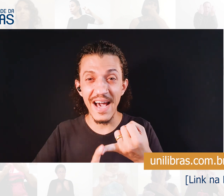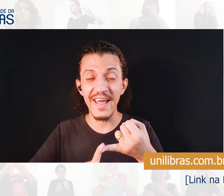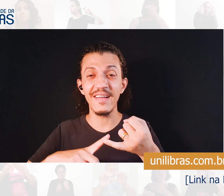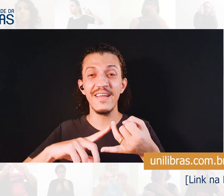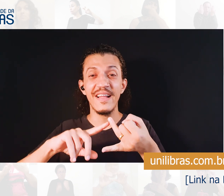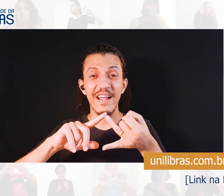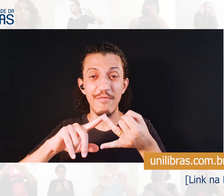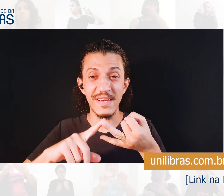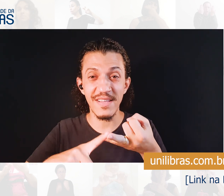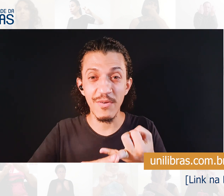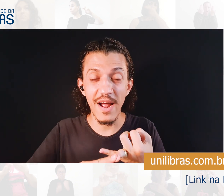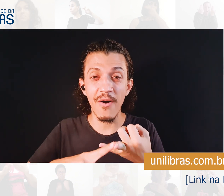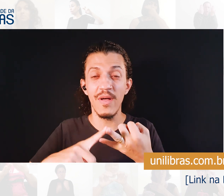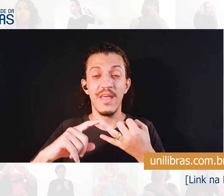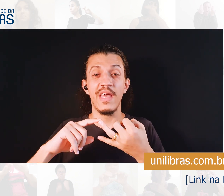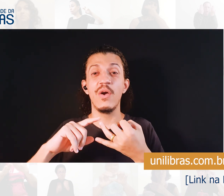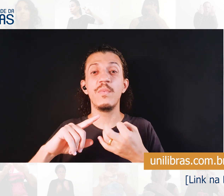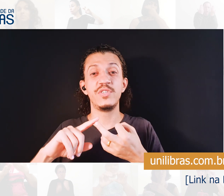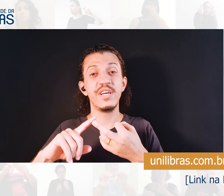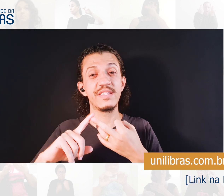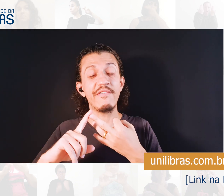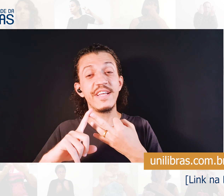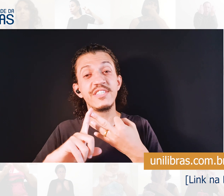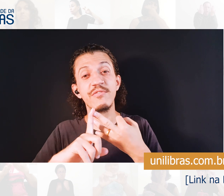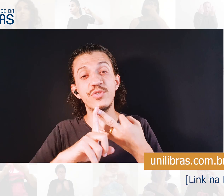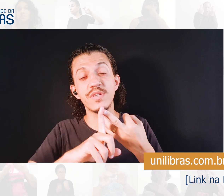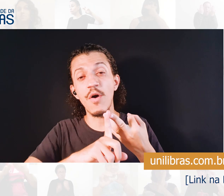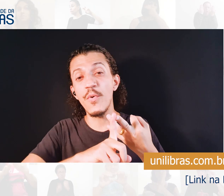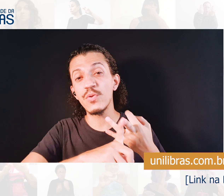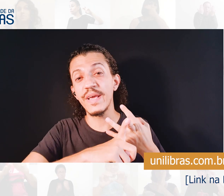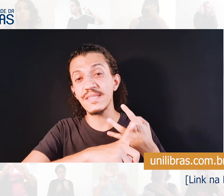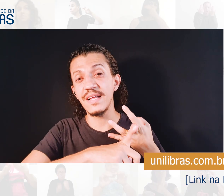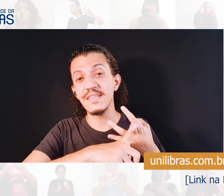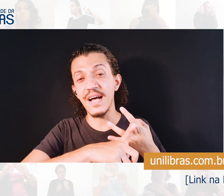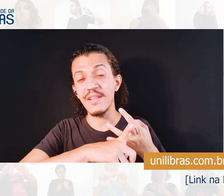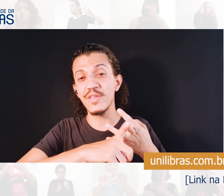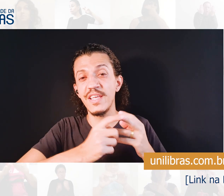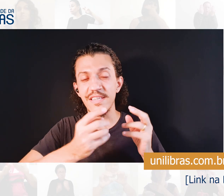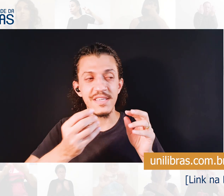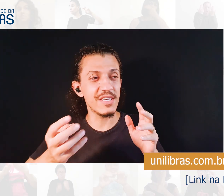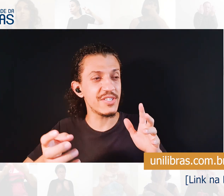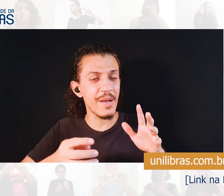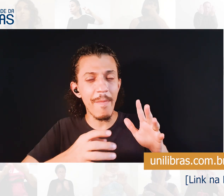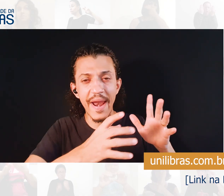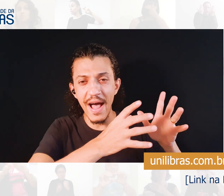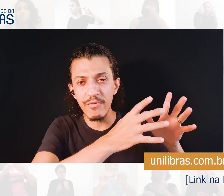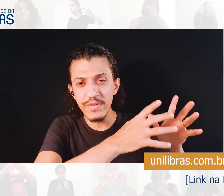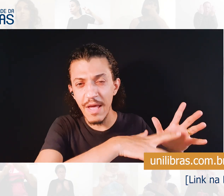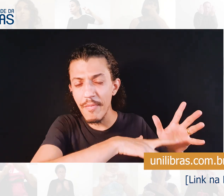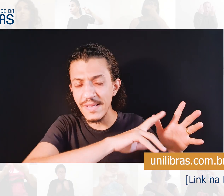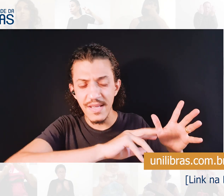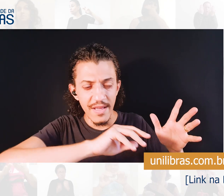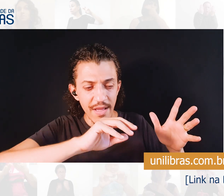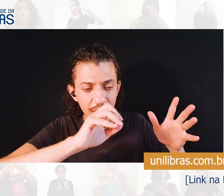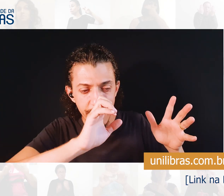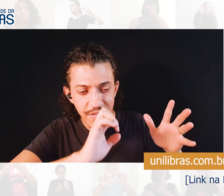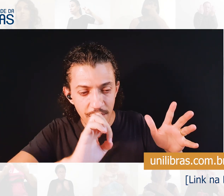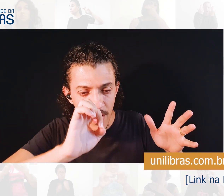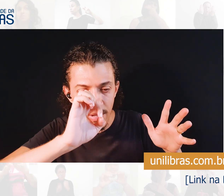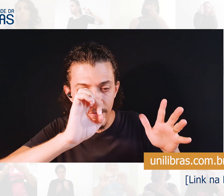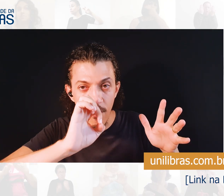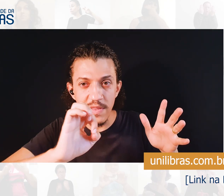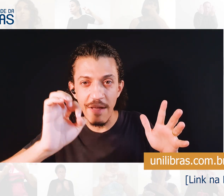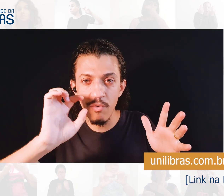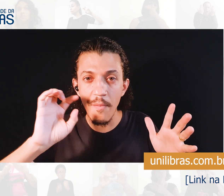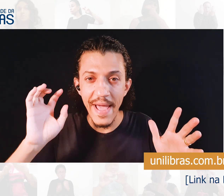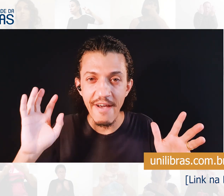mais clara, estava mais natural. Eu estava deixando de usar o português sinalizado, que assim, já tinha parado um tempo, mas de vez em